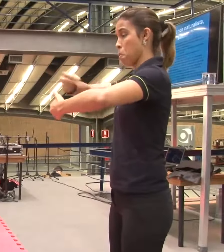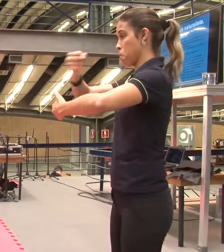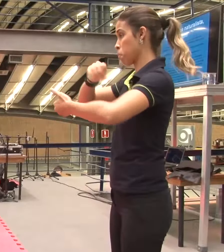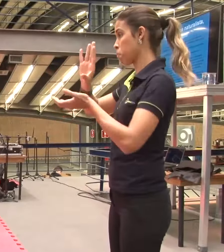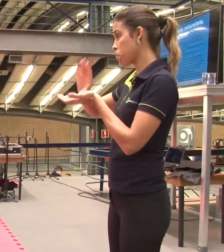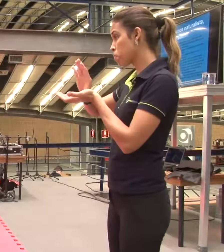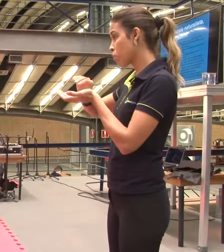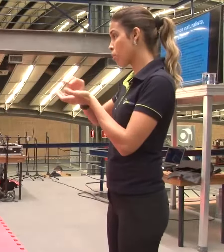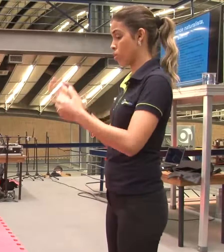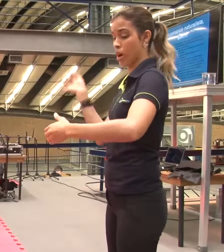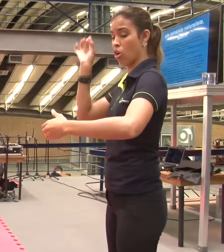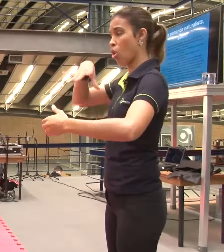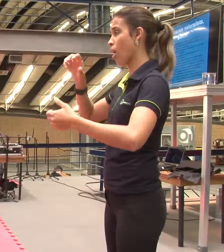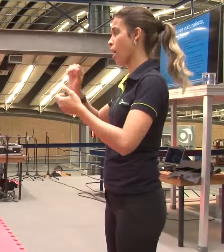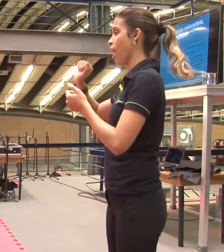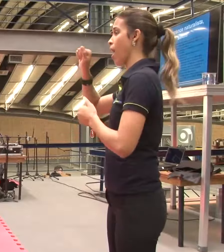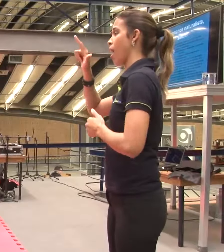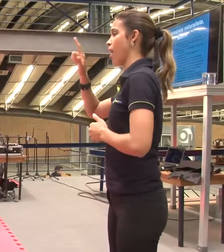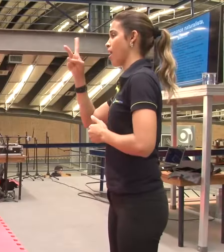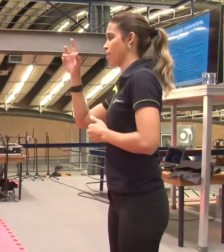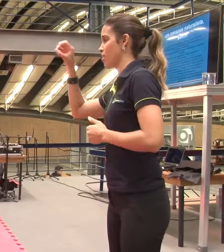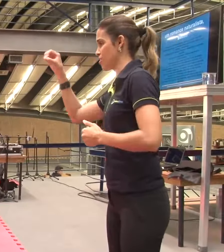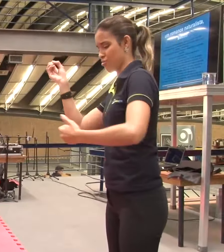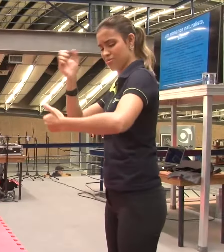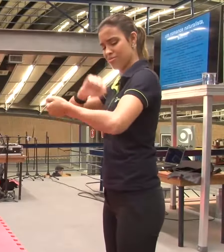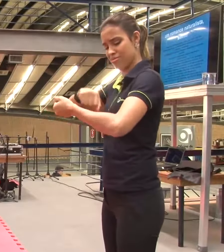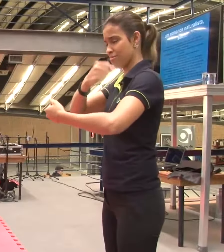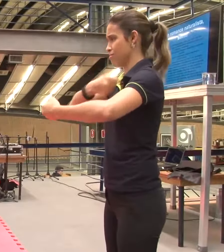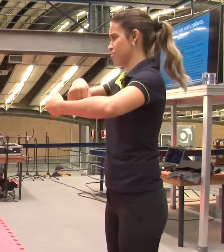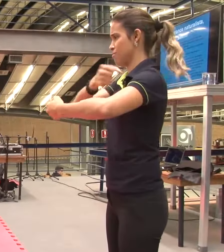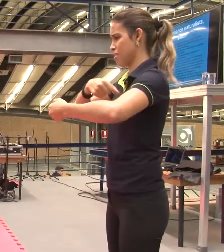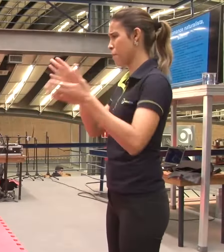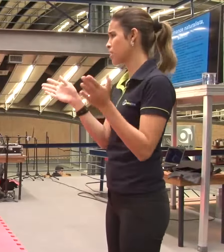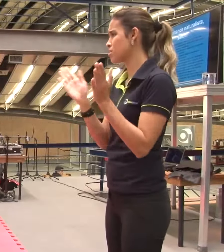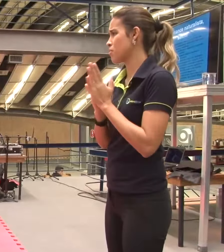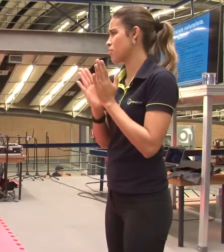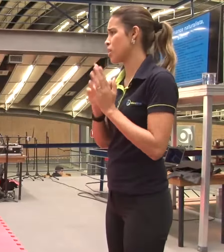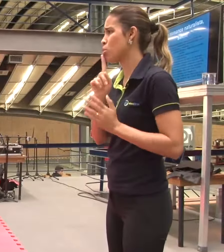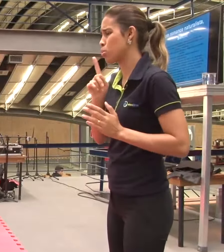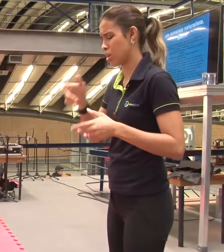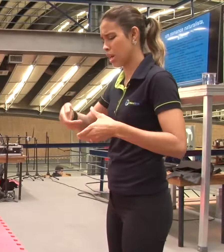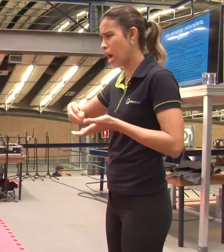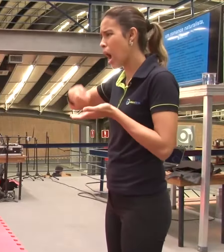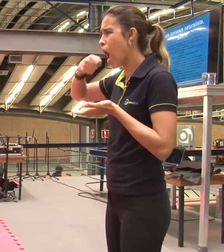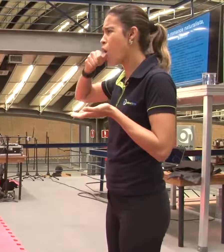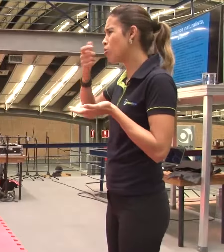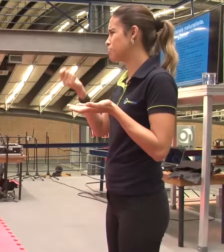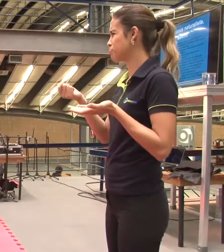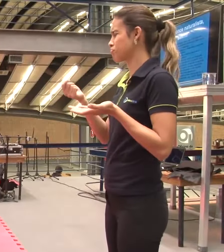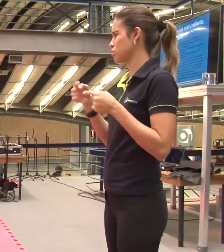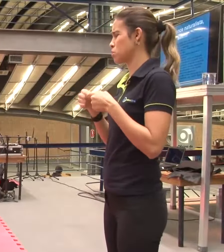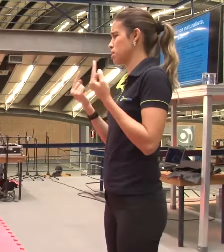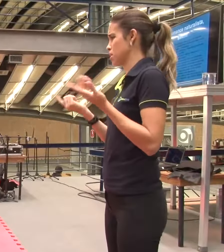colocando uma cabeça de alho amassadinho no bolo de aniversário. Vocês vão inserir